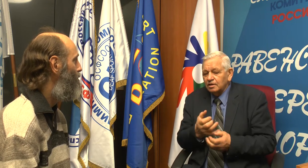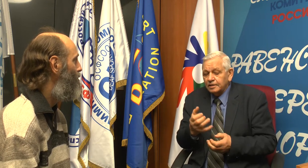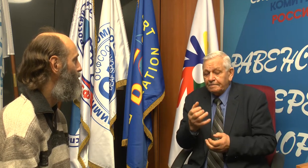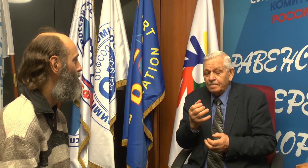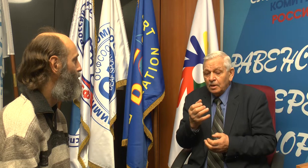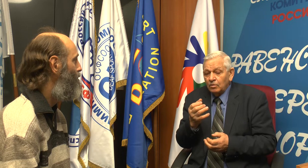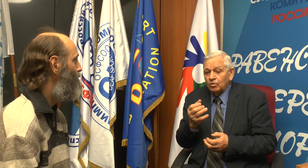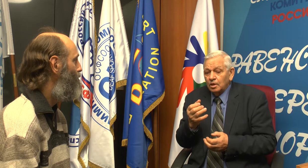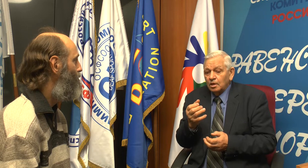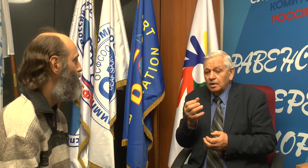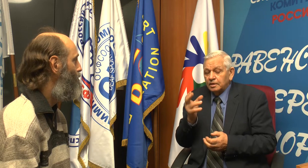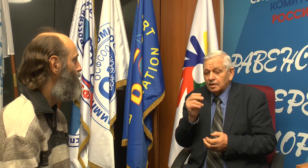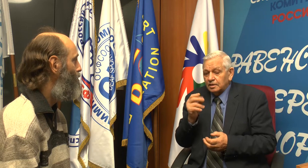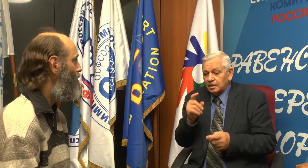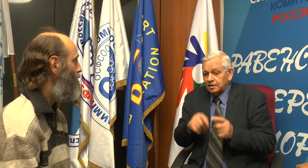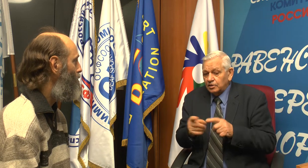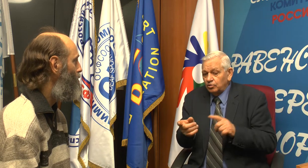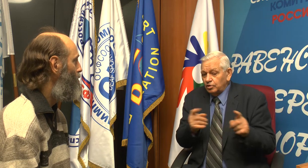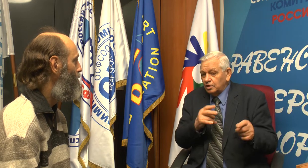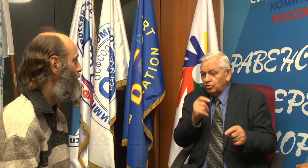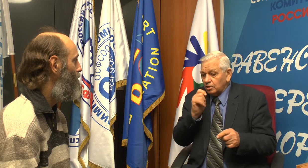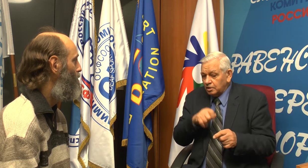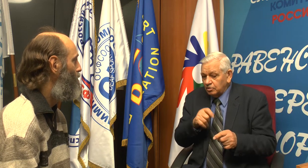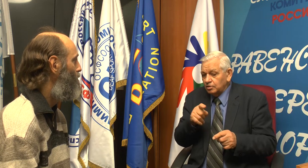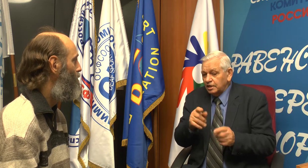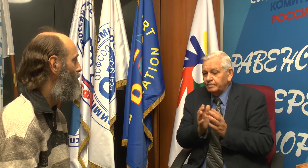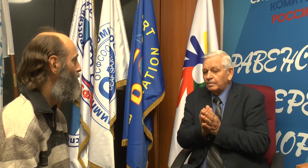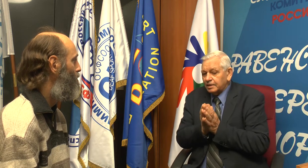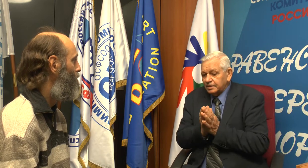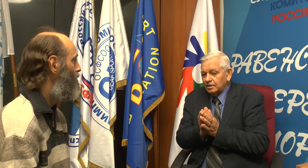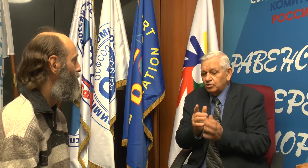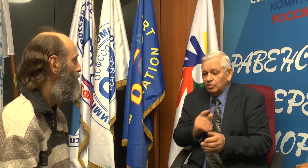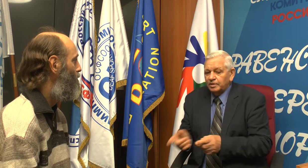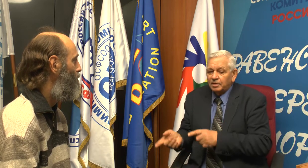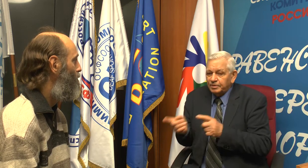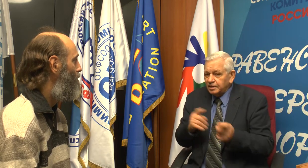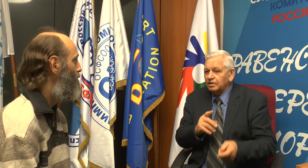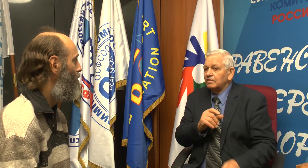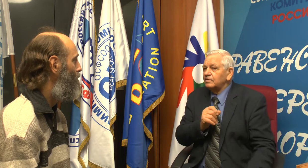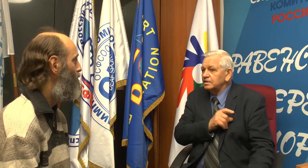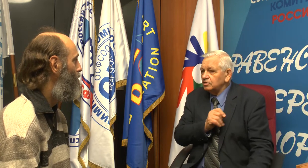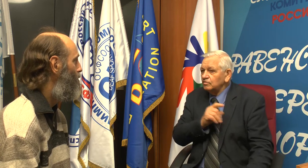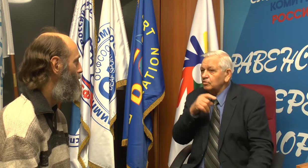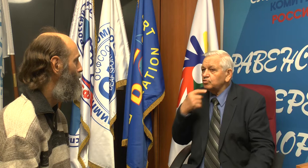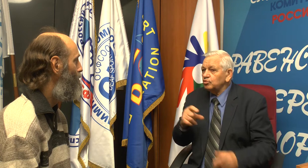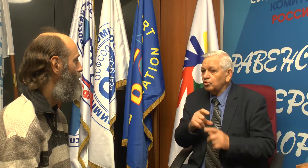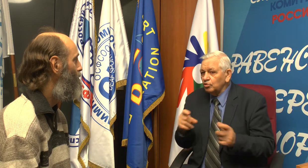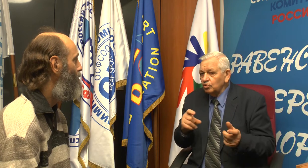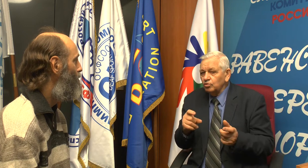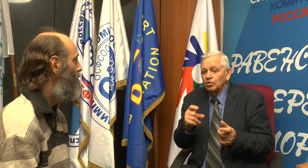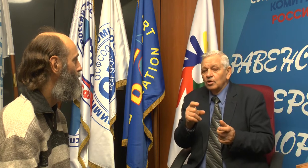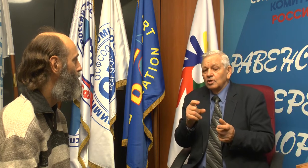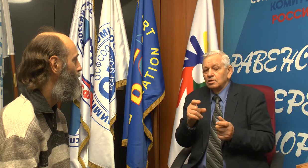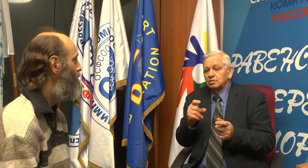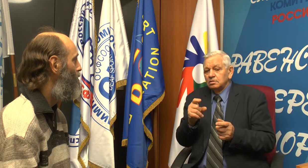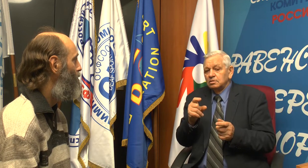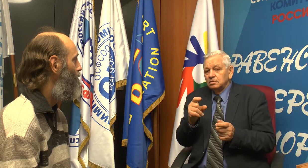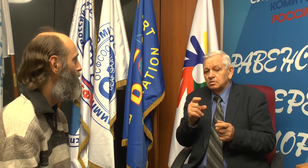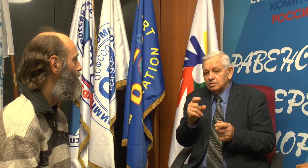увлекался. Вот. И когда родители ехали на Украину, они попросили, чтобы я переехал в Одессу, в русскую школу. И